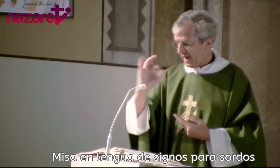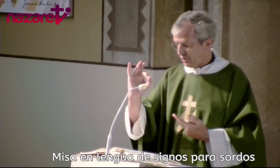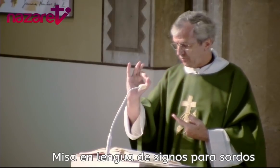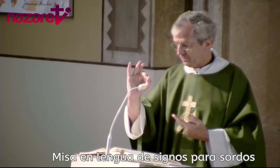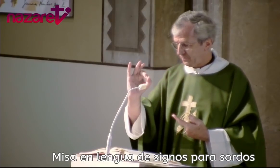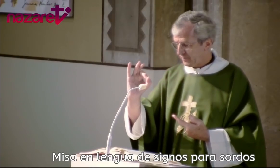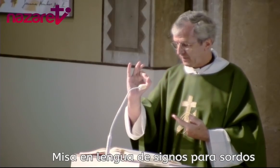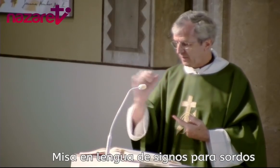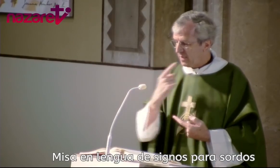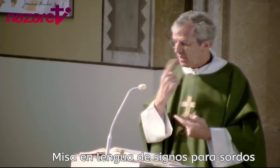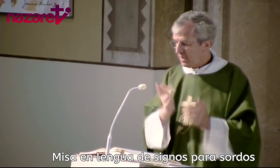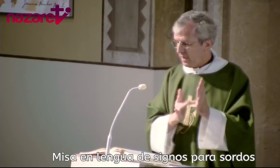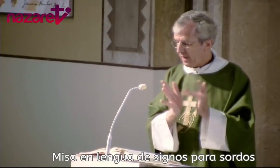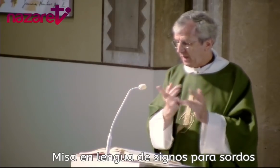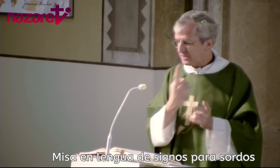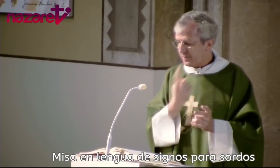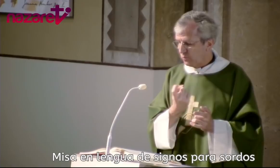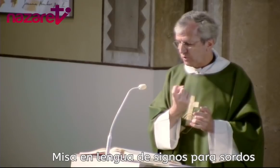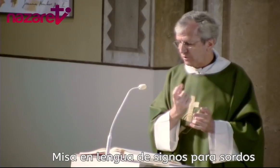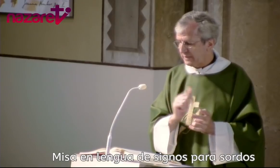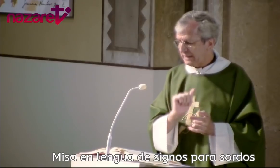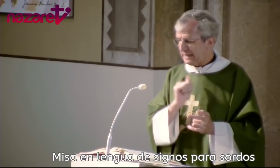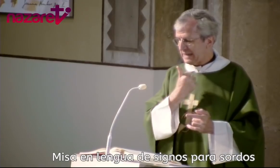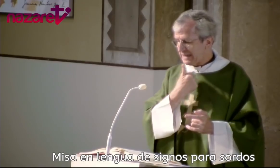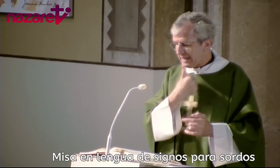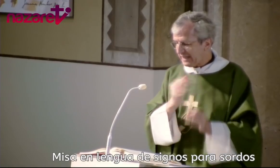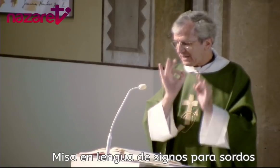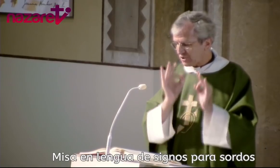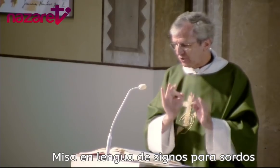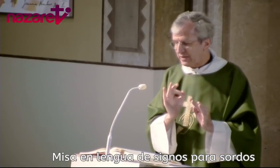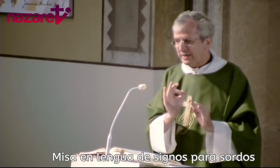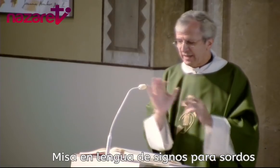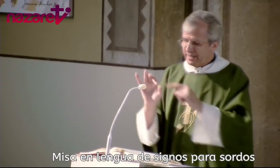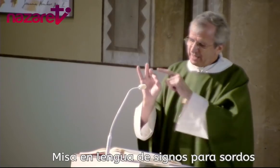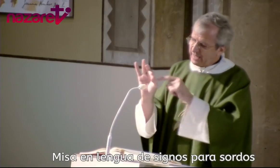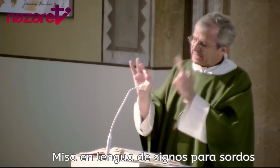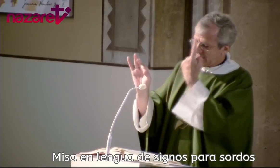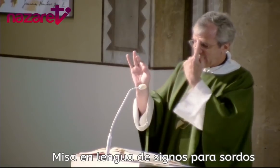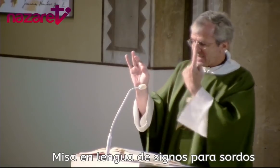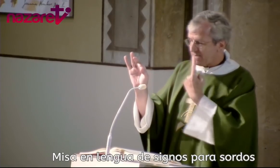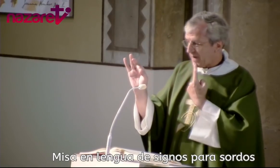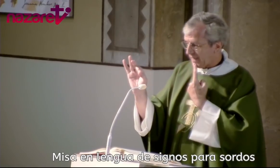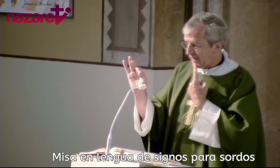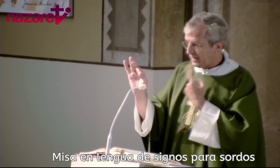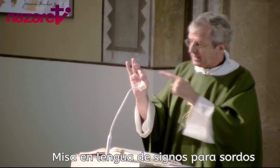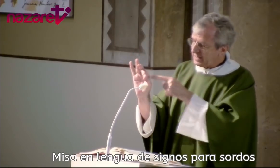denario. Él les preguntó: ¿de quién son esa imagen y